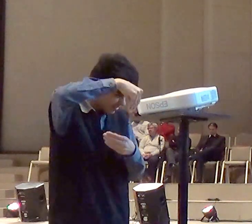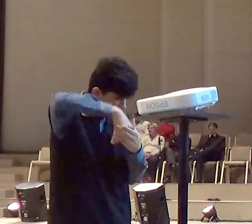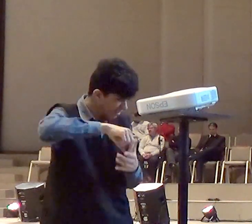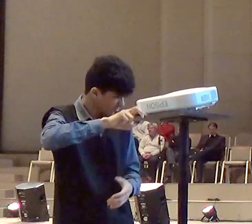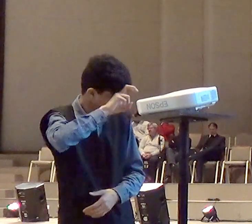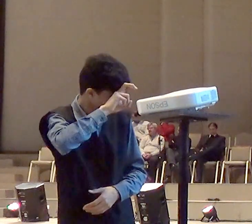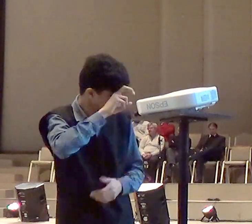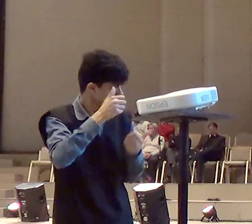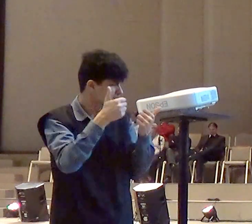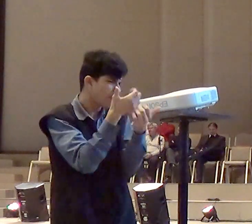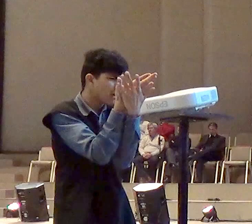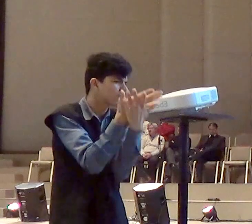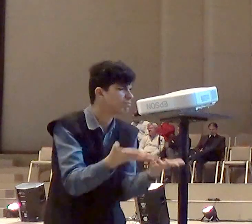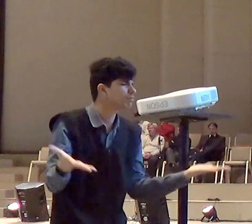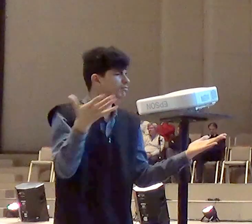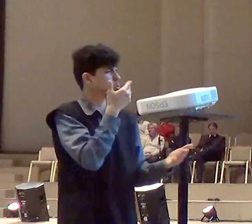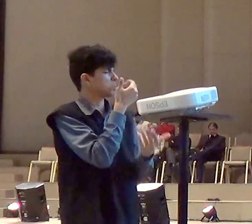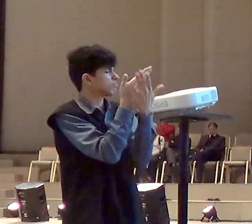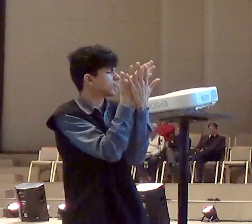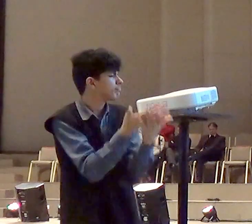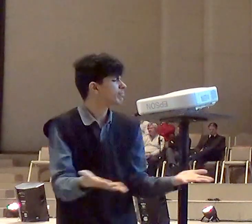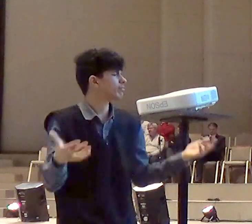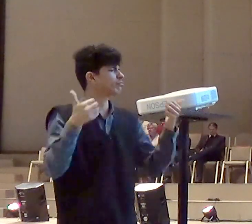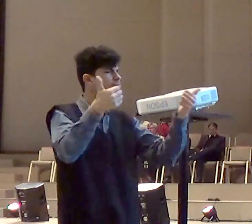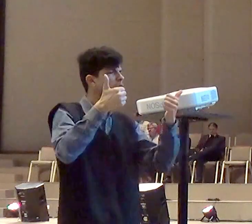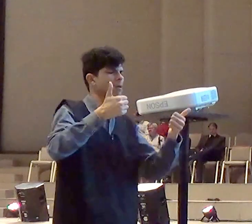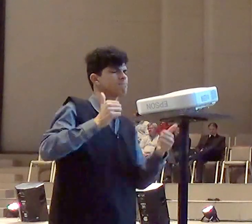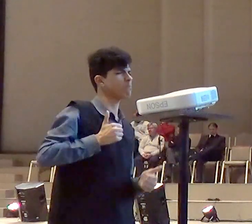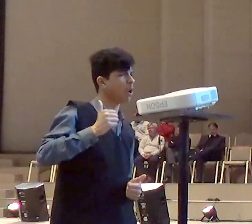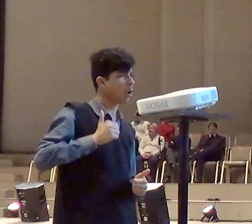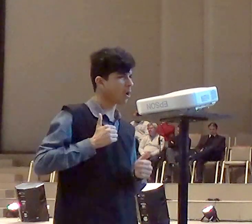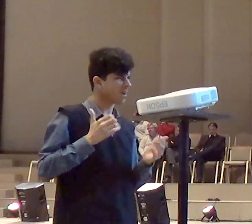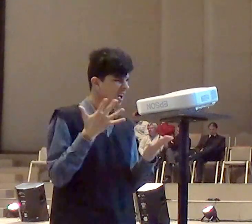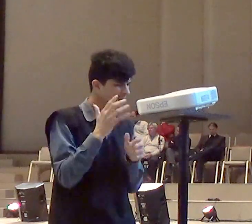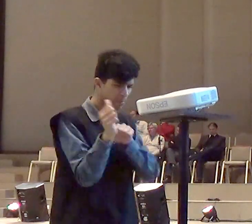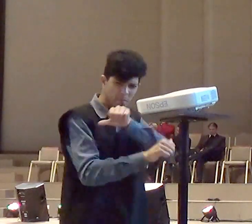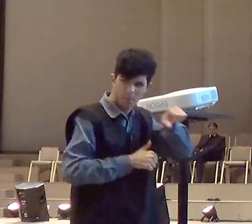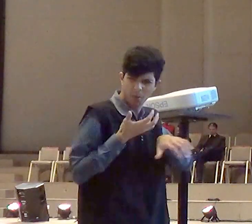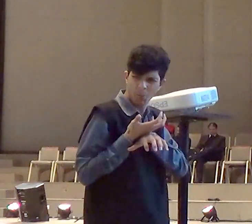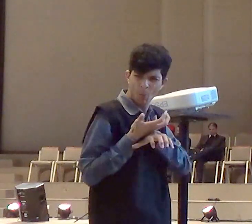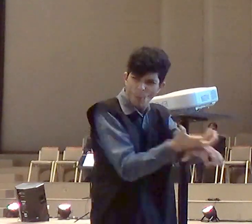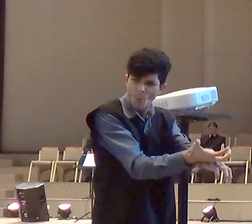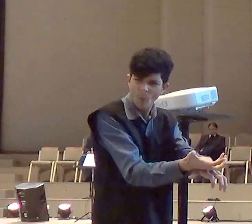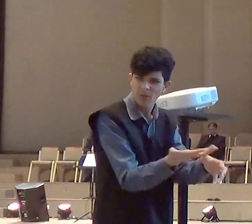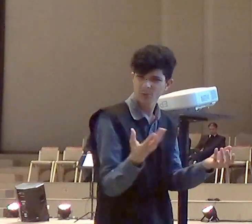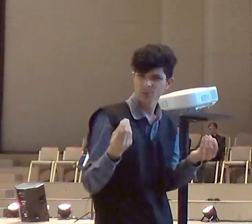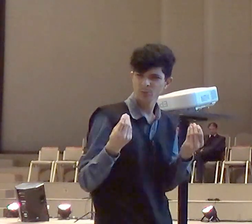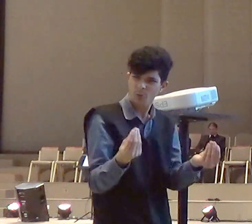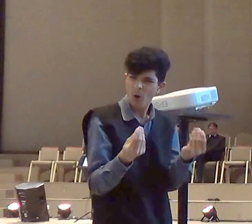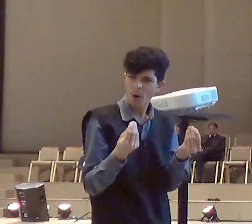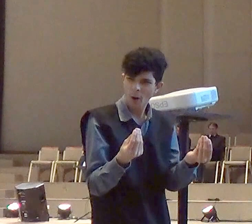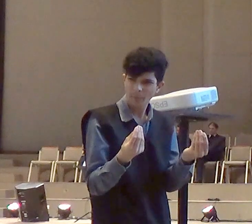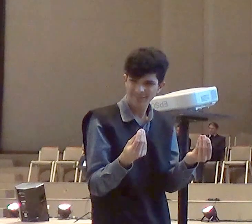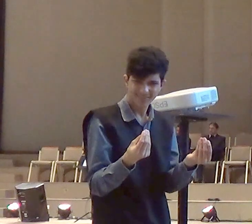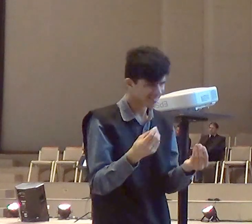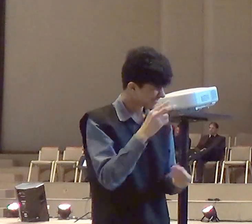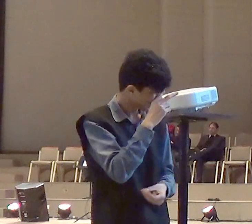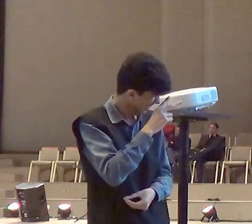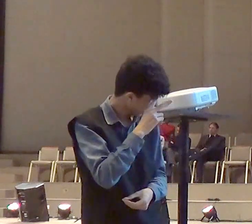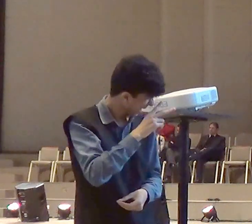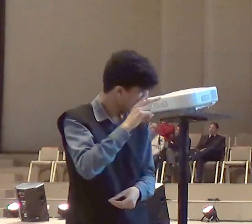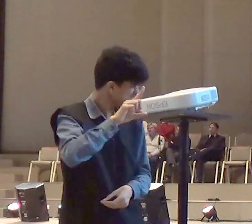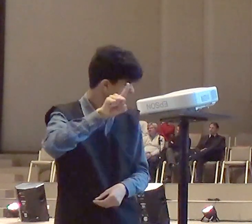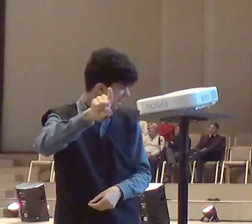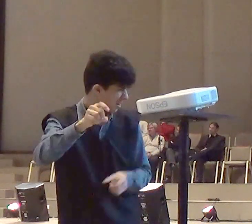a gente tem E aí essa expressão começa a virar não é